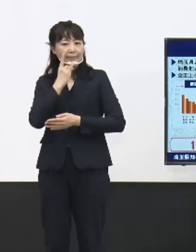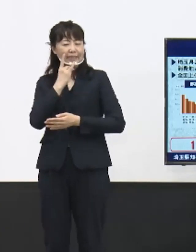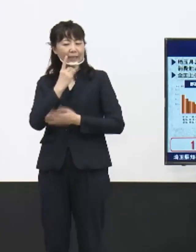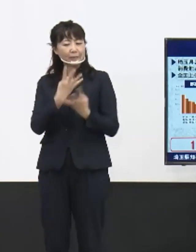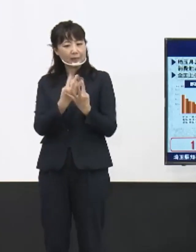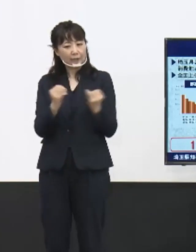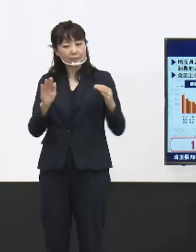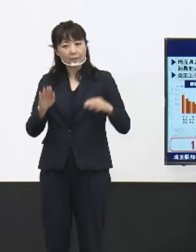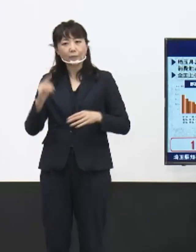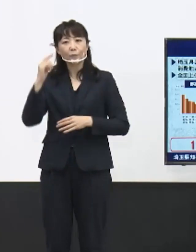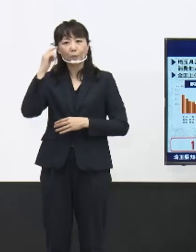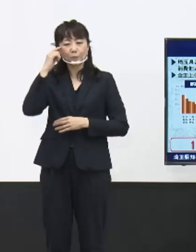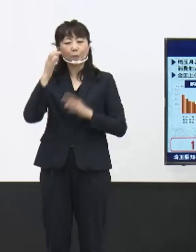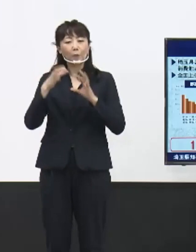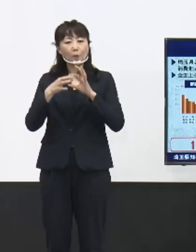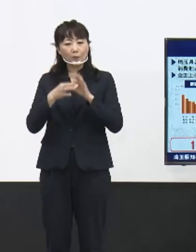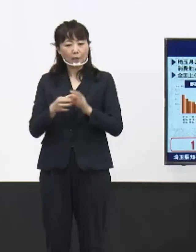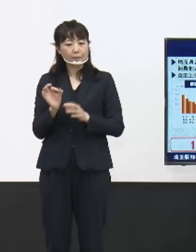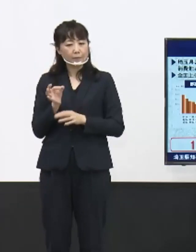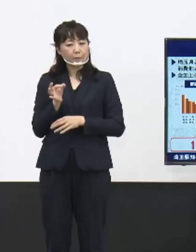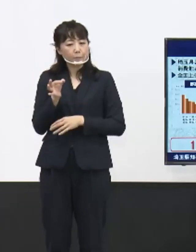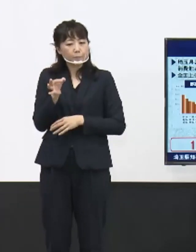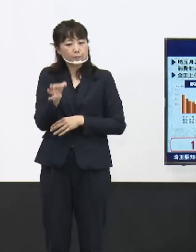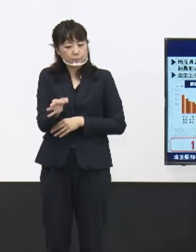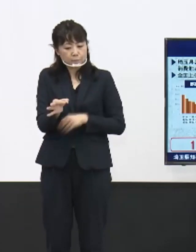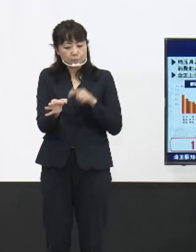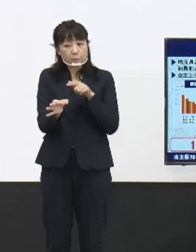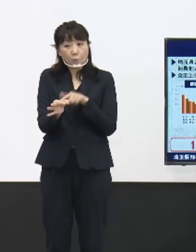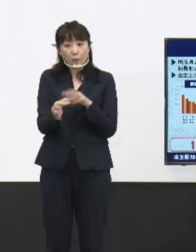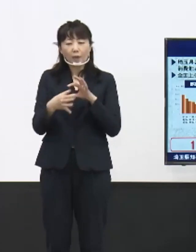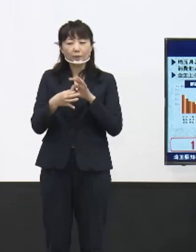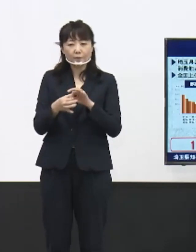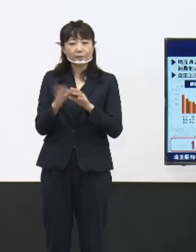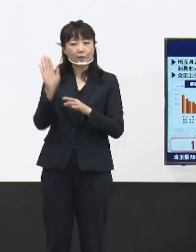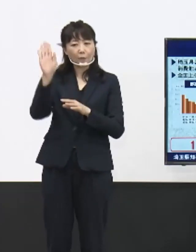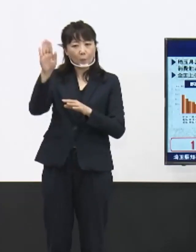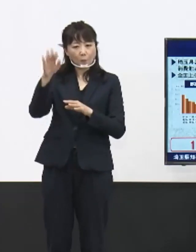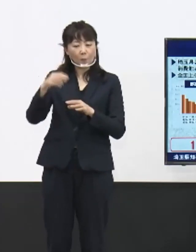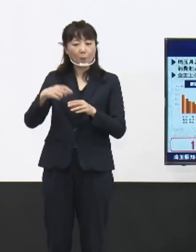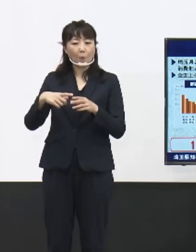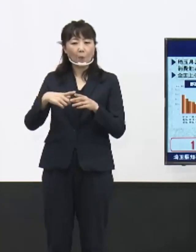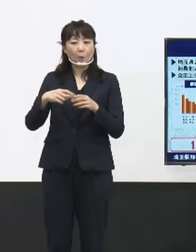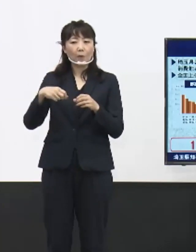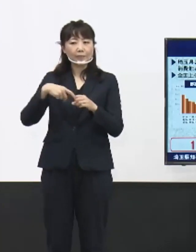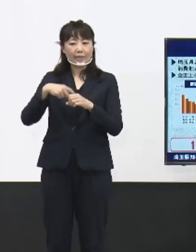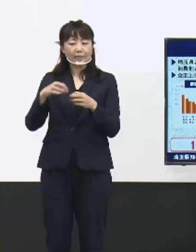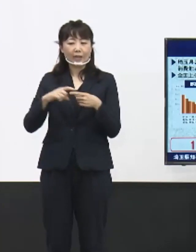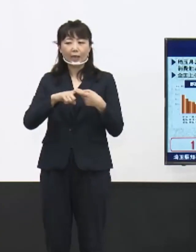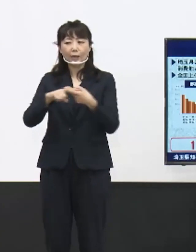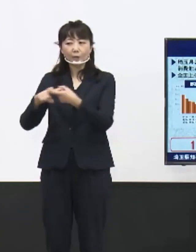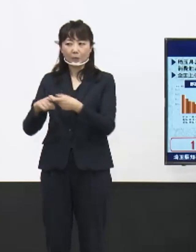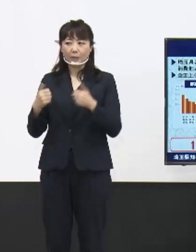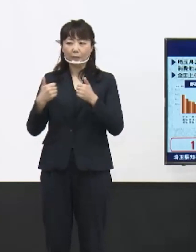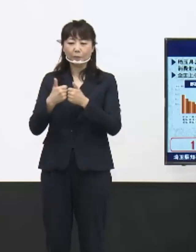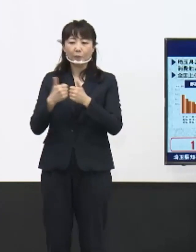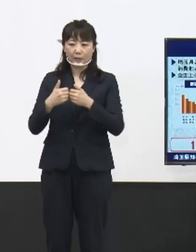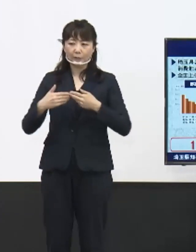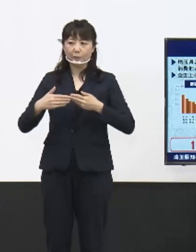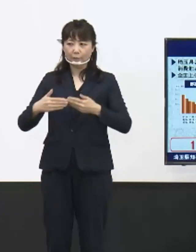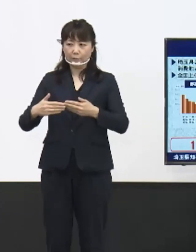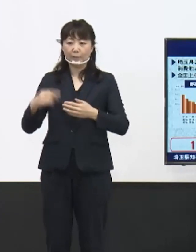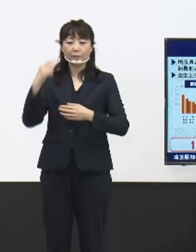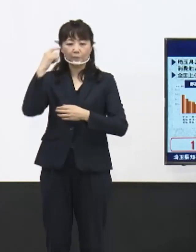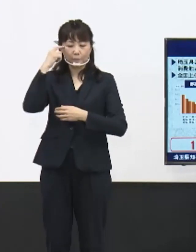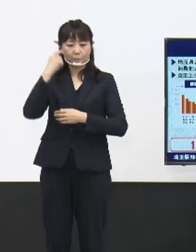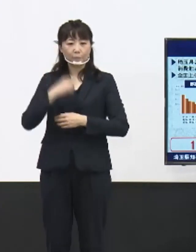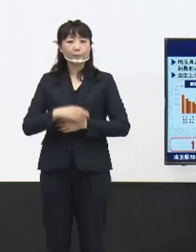えておりますので、費用負担については今後日本サッカー協会と相談をさせていただくことになりますけれども、我